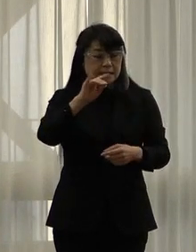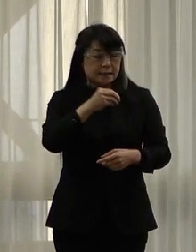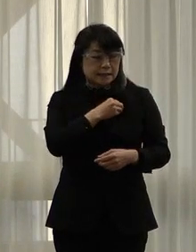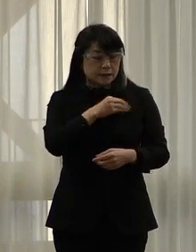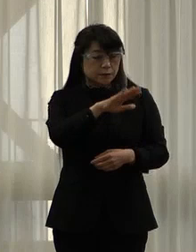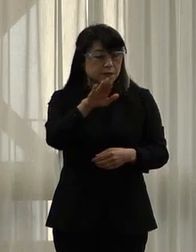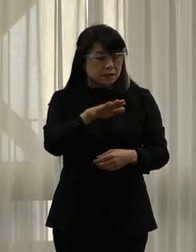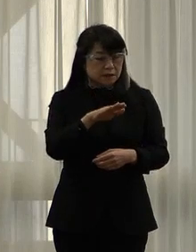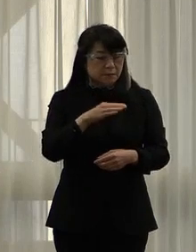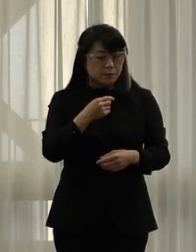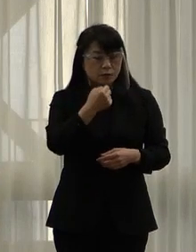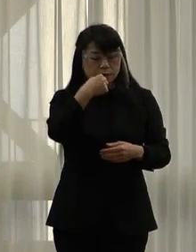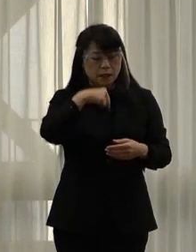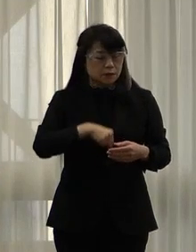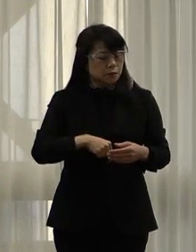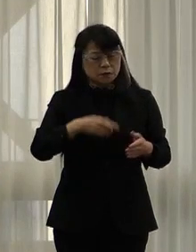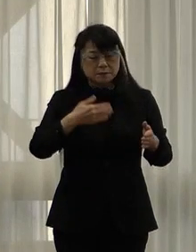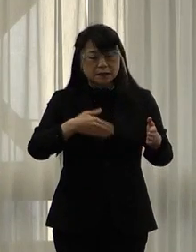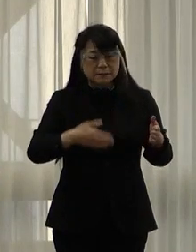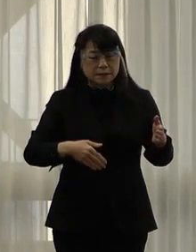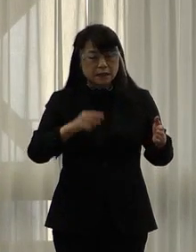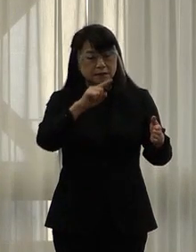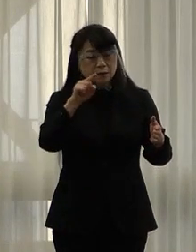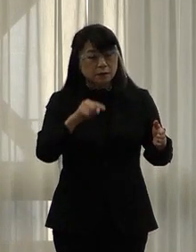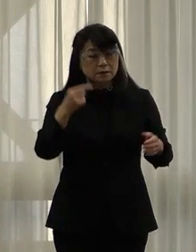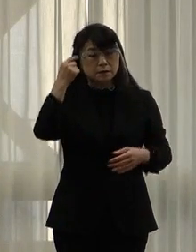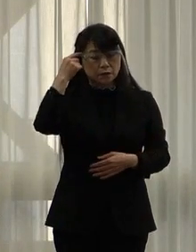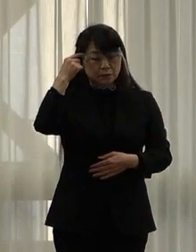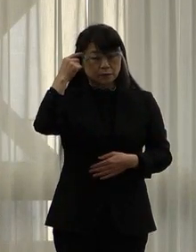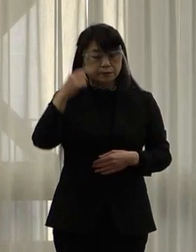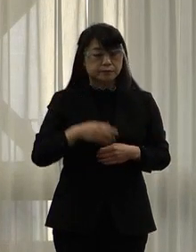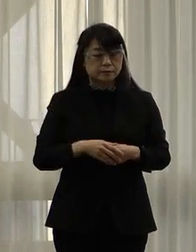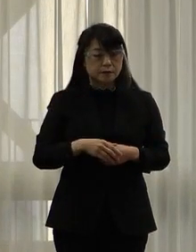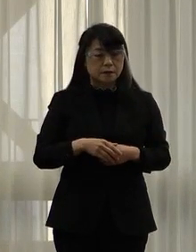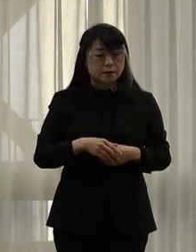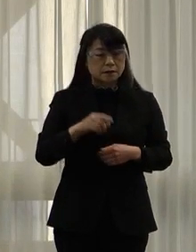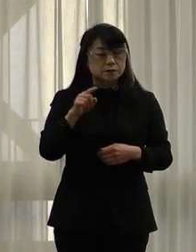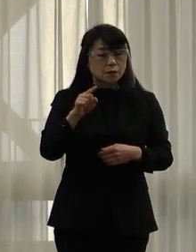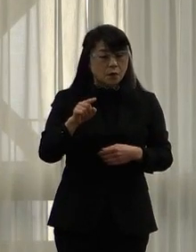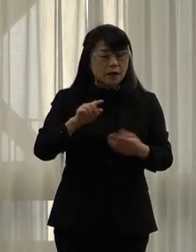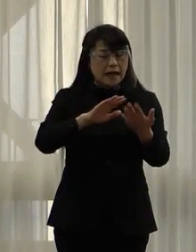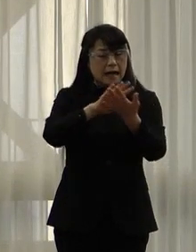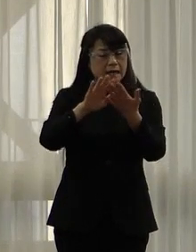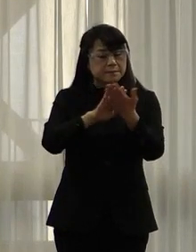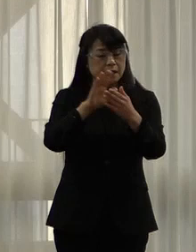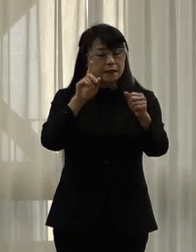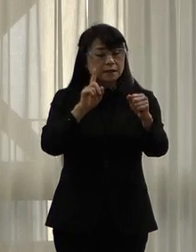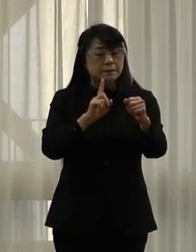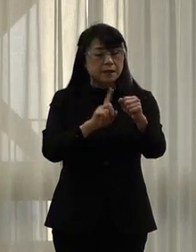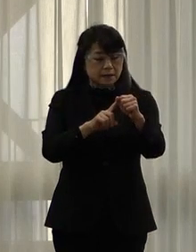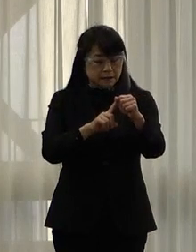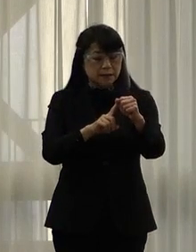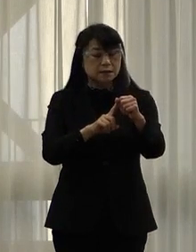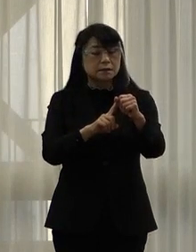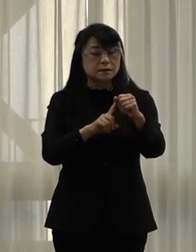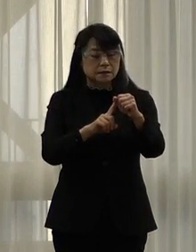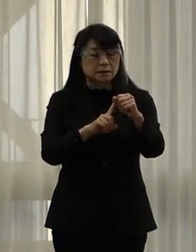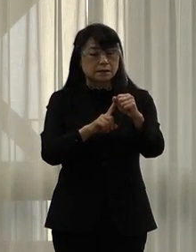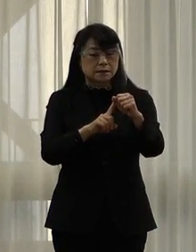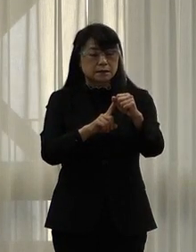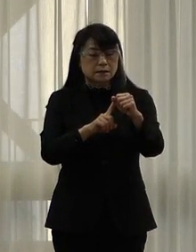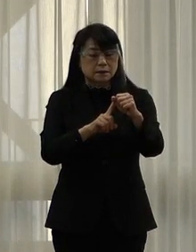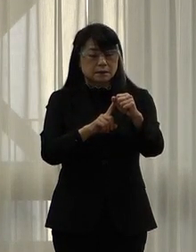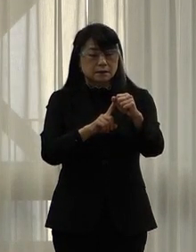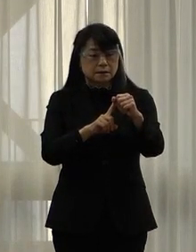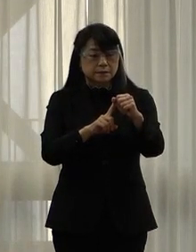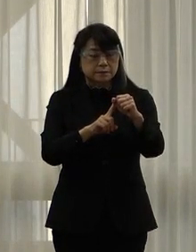なかったのかなということも、まあ、反省であります。そのウェルビーイングが曖昧で、ウェルビーイングがよくご理解いただけてない